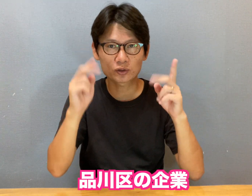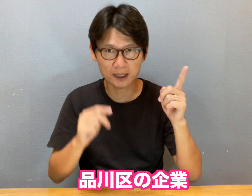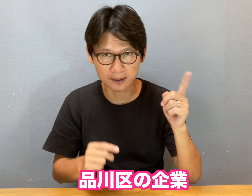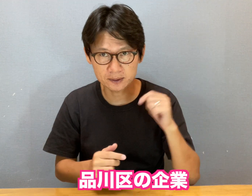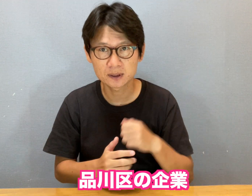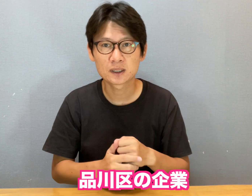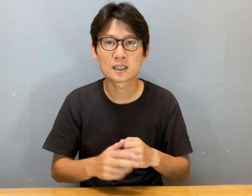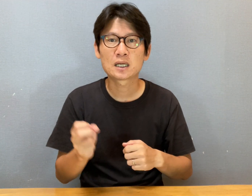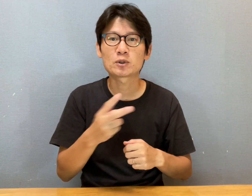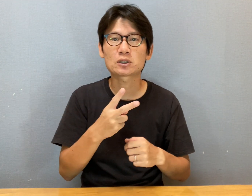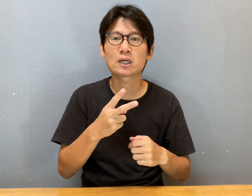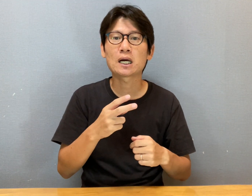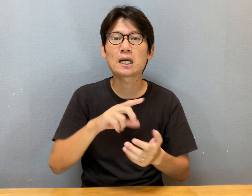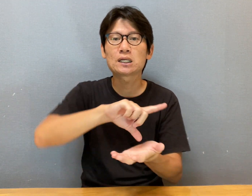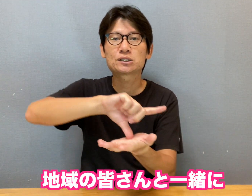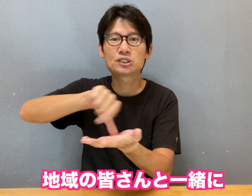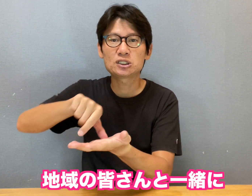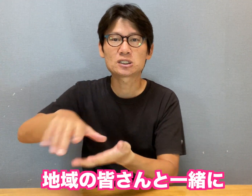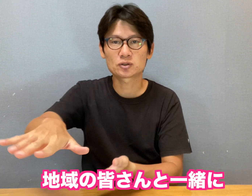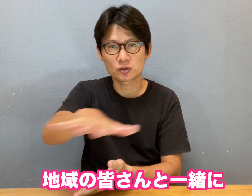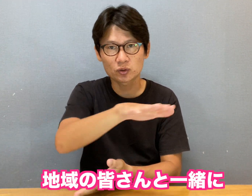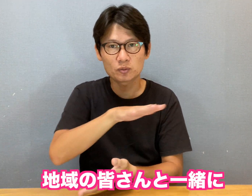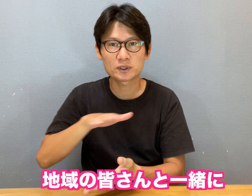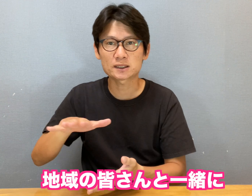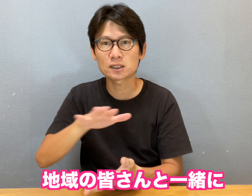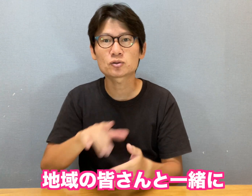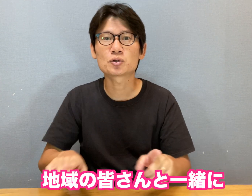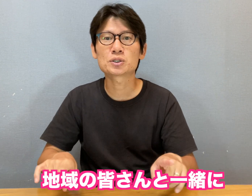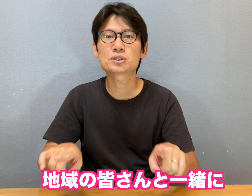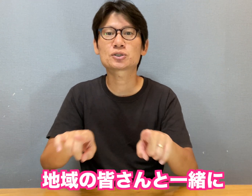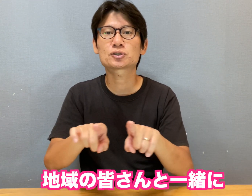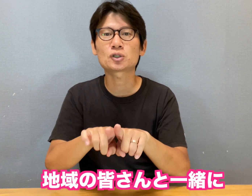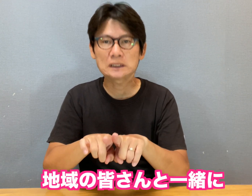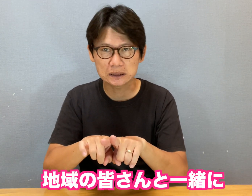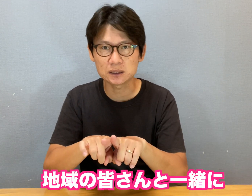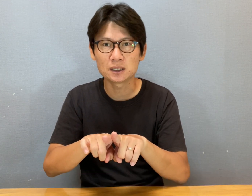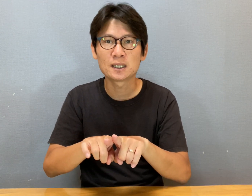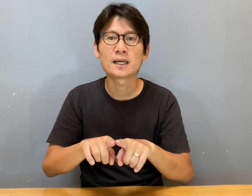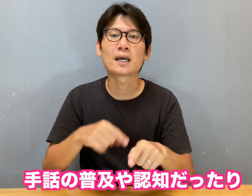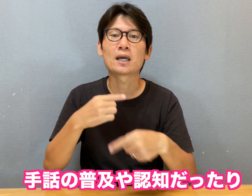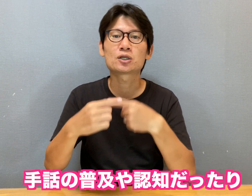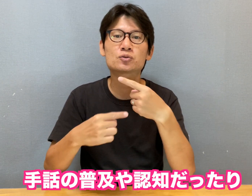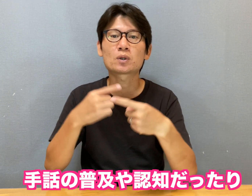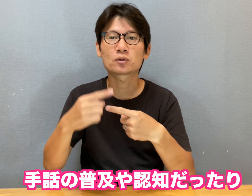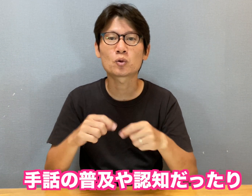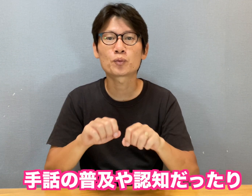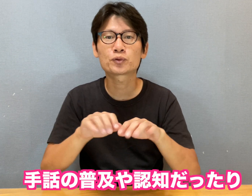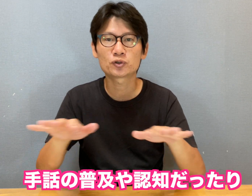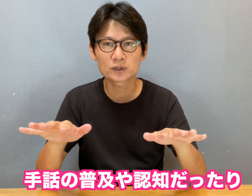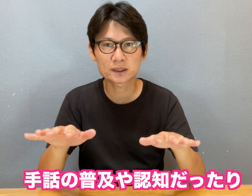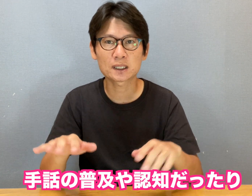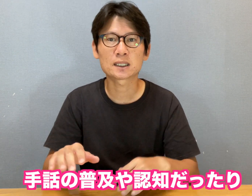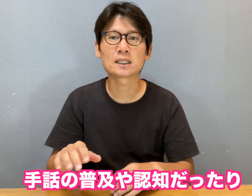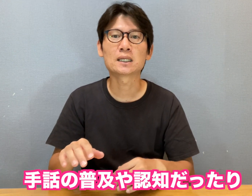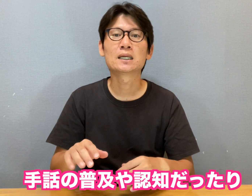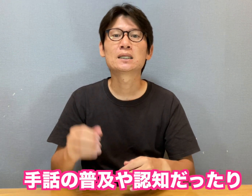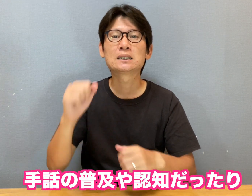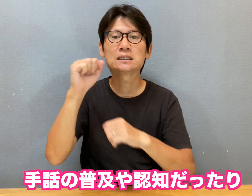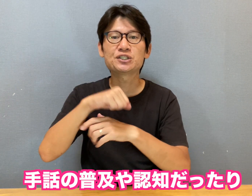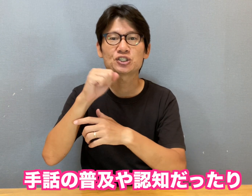ん、または地域の皆さんと一緒に、手話の普及だったり認知だ